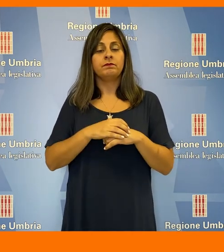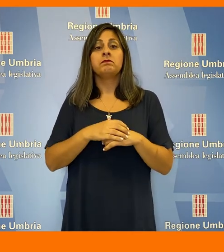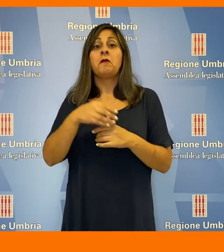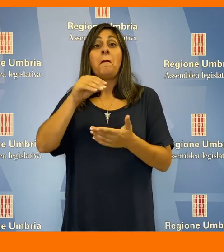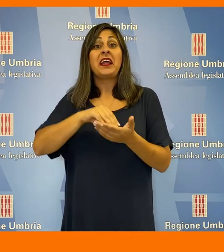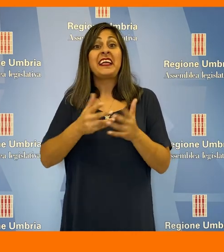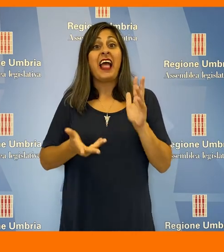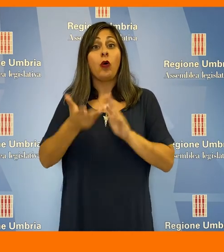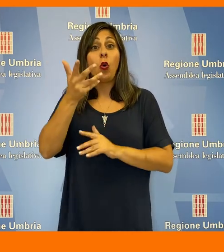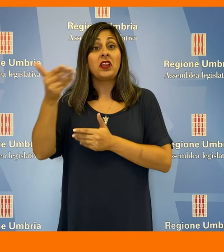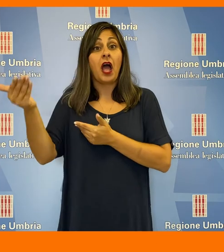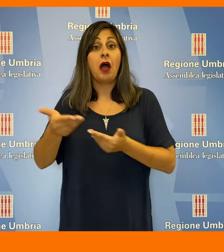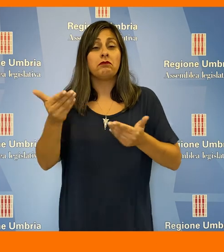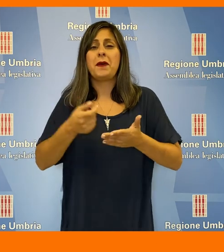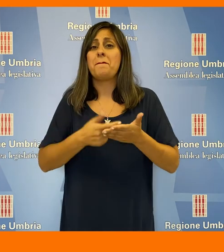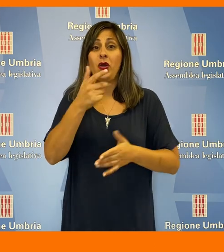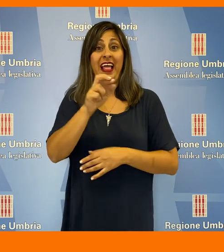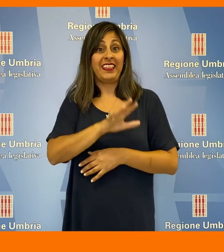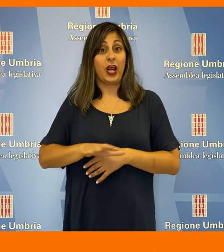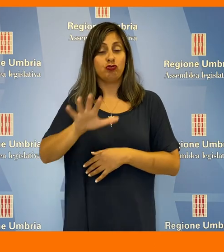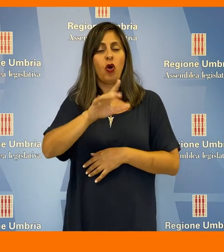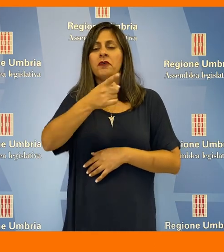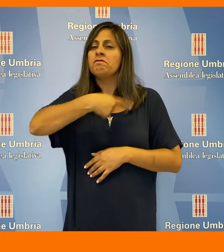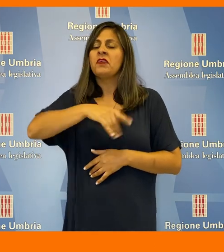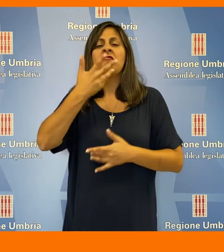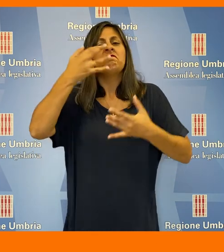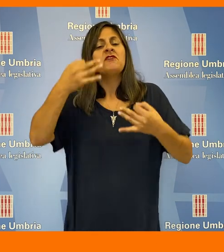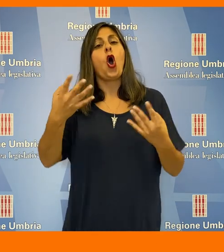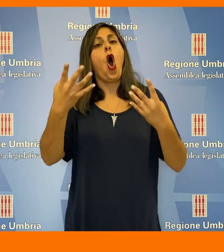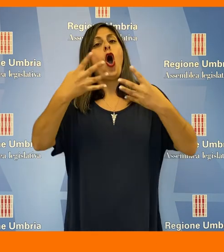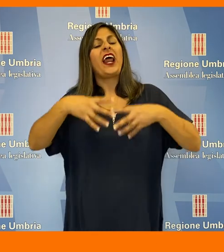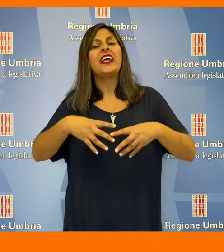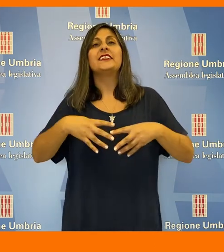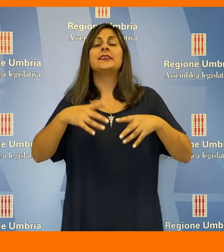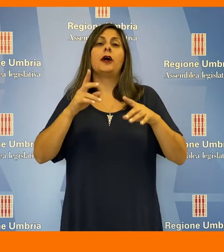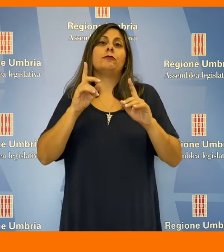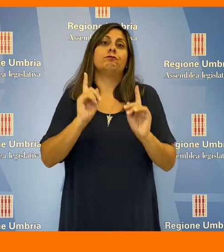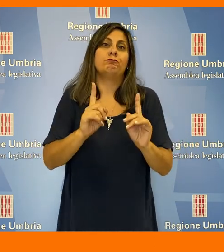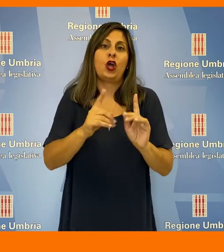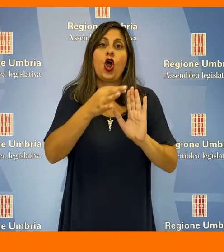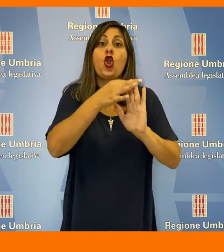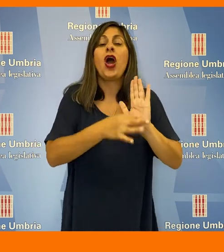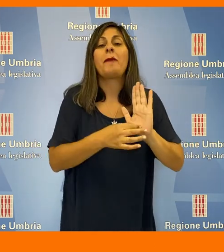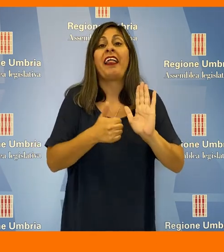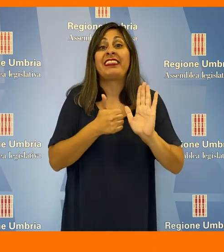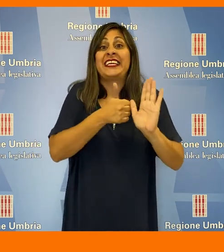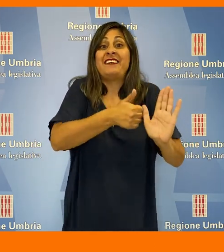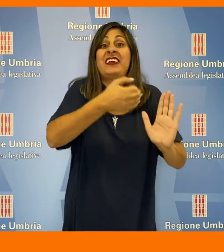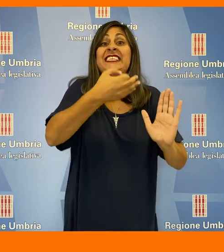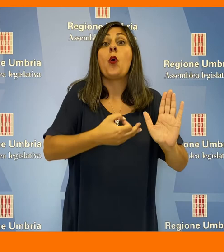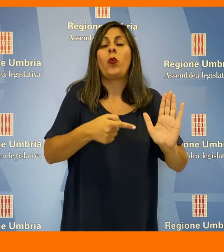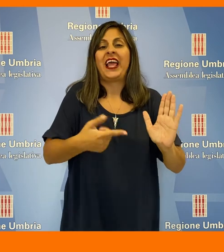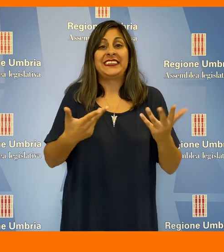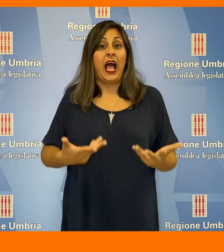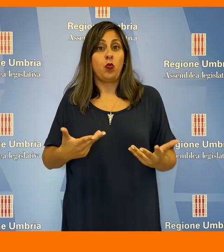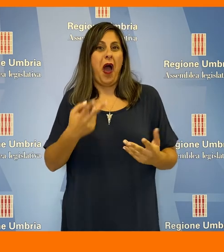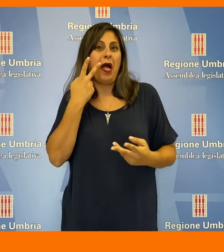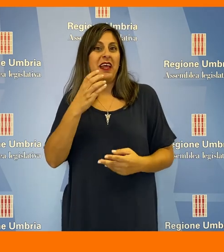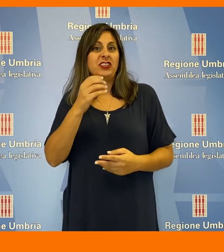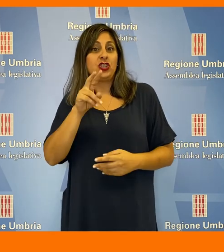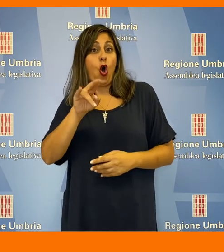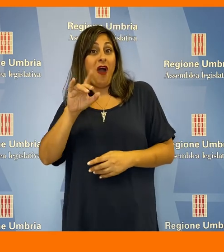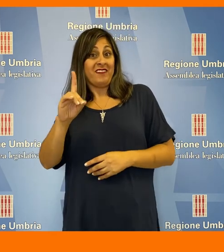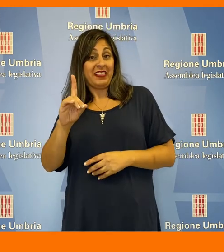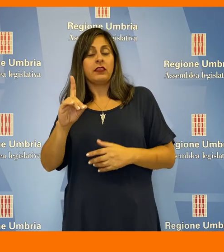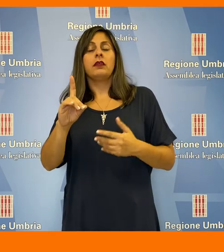sono state tutte le autorità più importanti della nostra regione, abbiamo voluto organizzarla compatibilmente con le normative di sicurezza previste